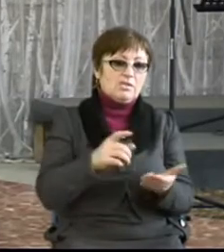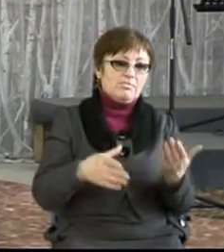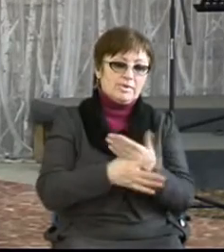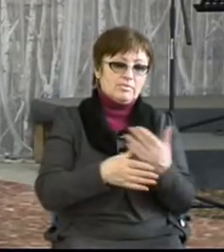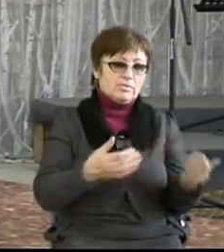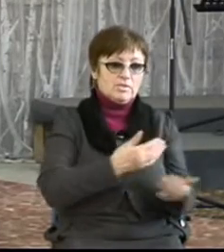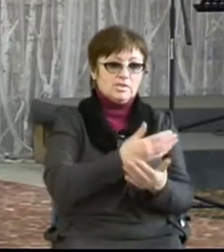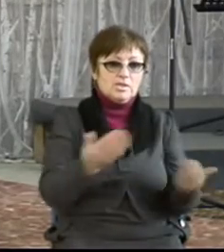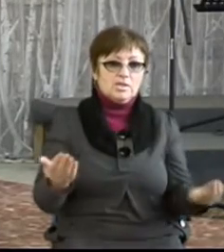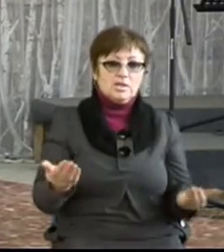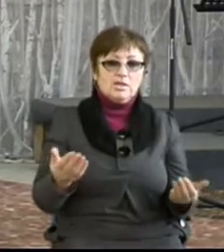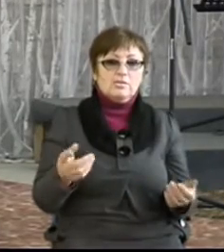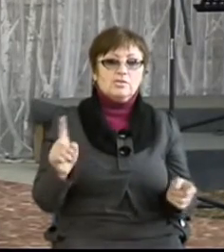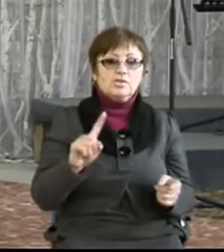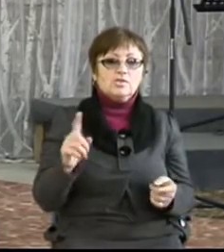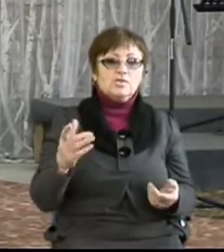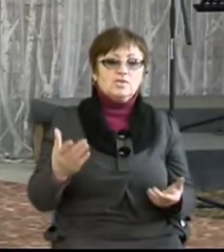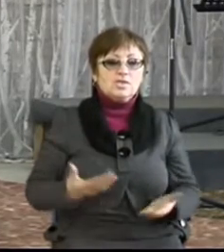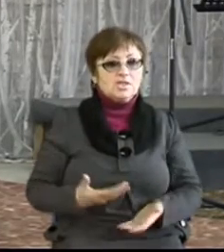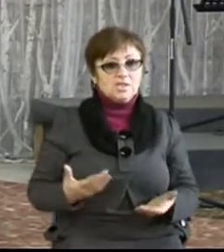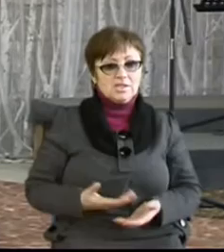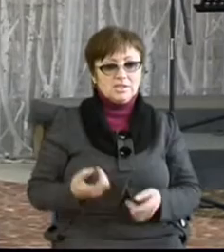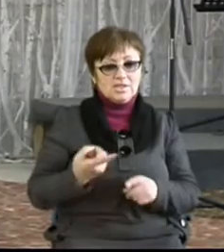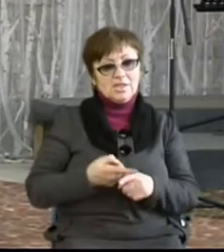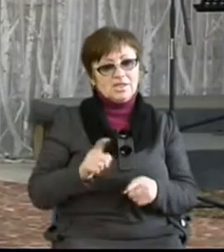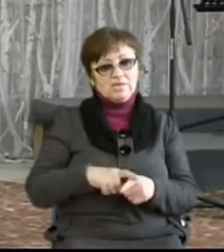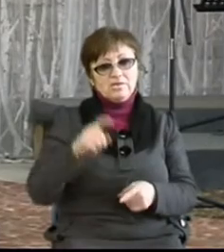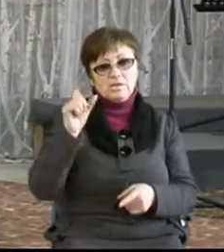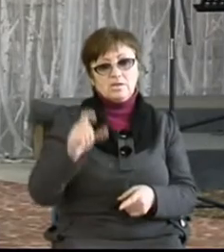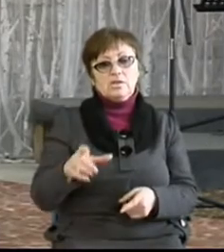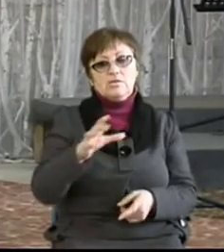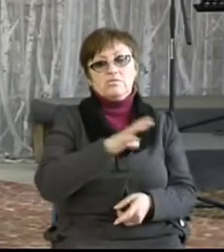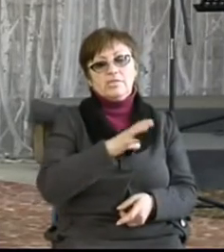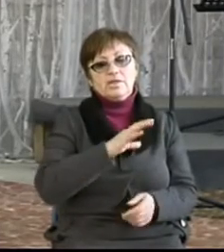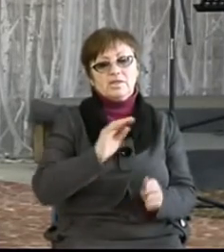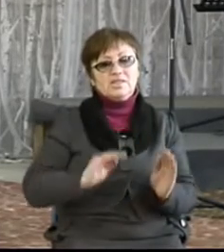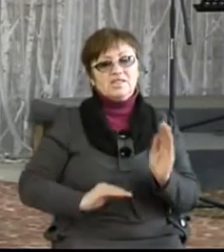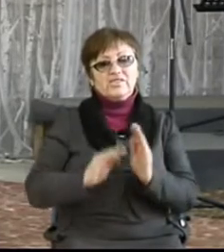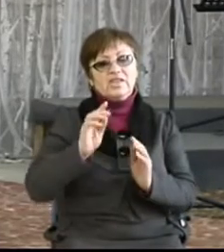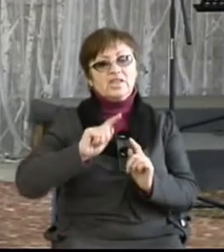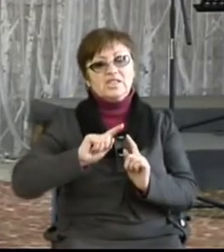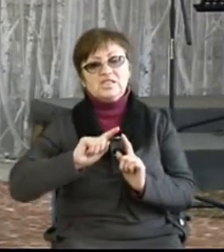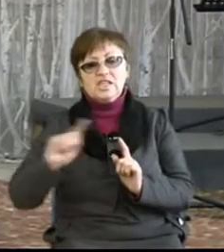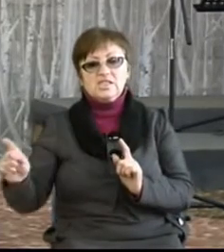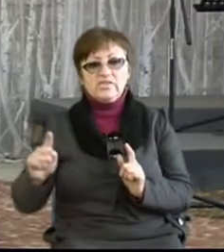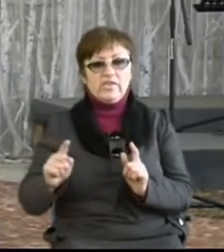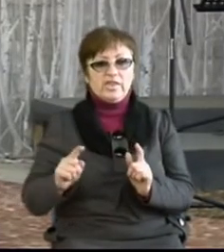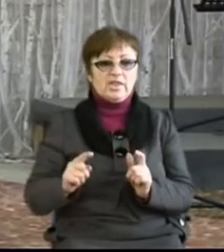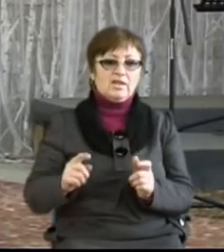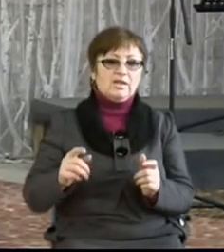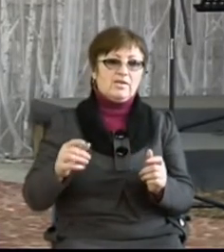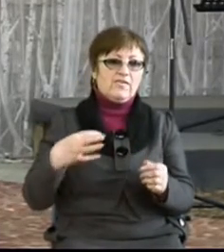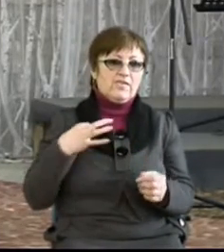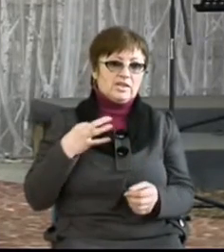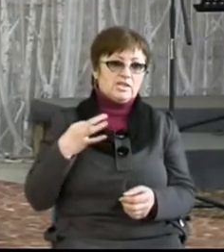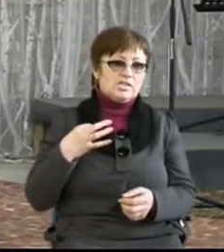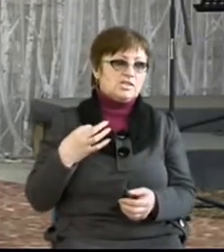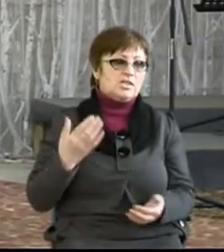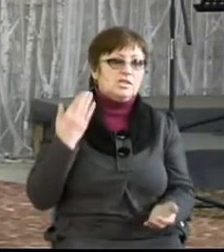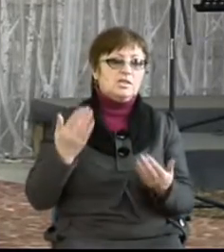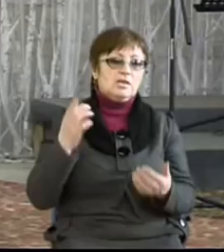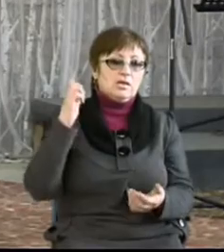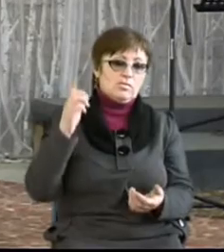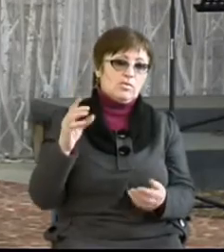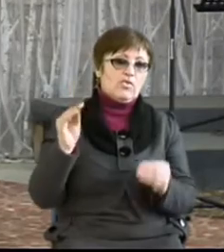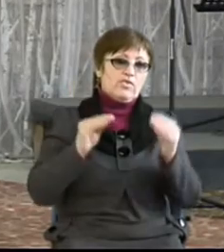нам. Это в том, что в жизни у этого человека происходили сверхъестественные вещи. Иногда Бог, мы видим,